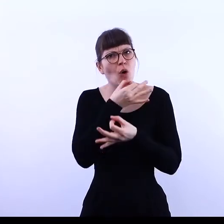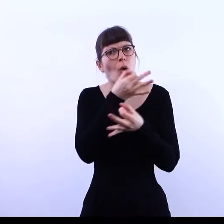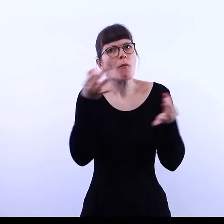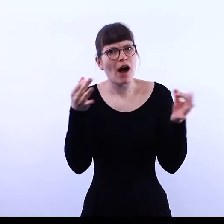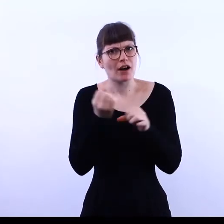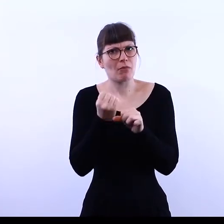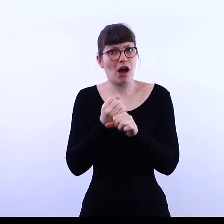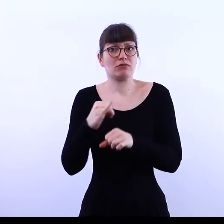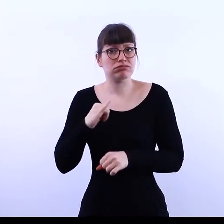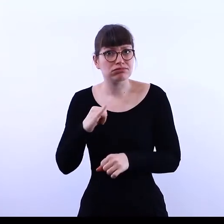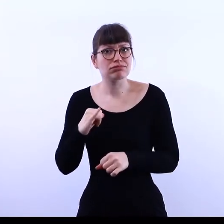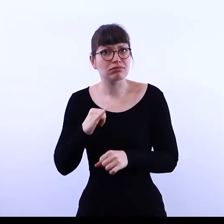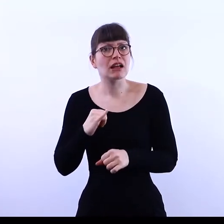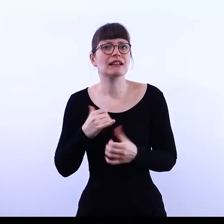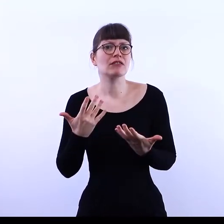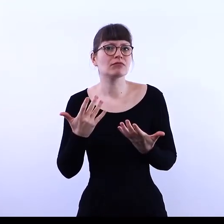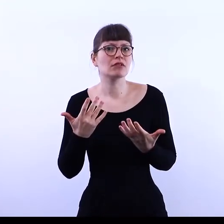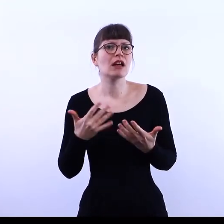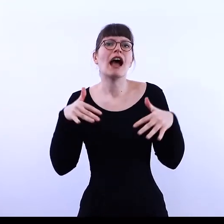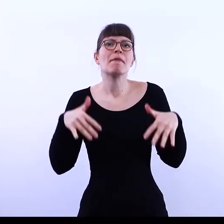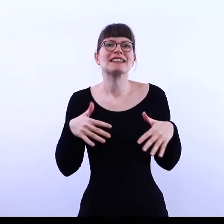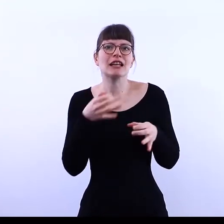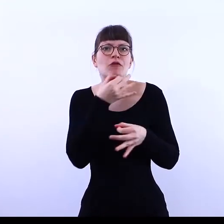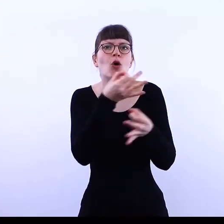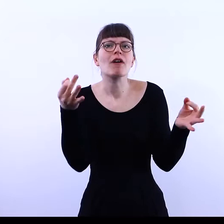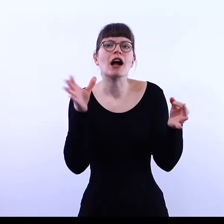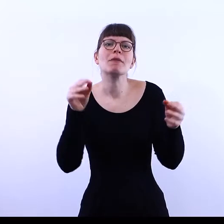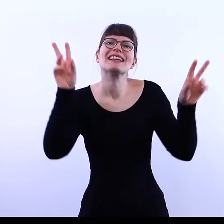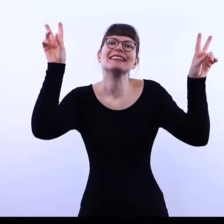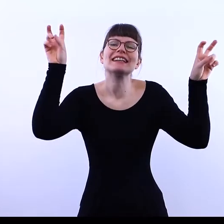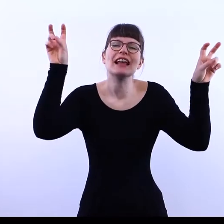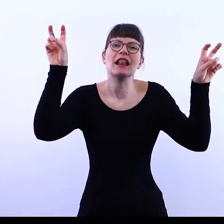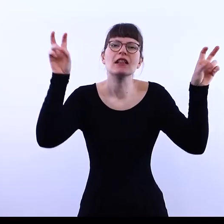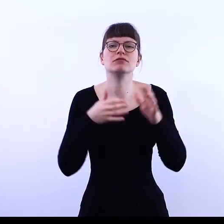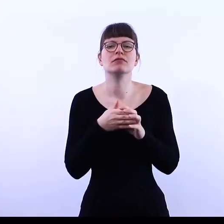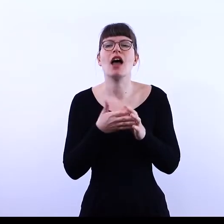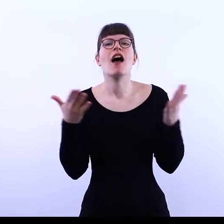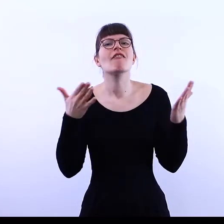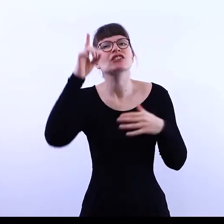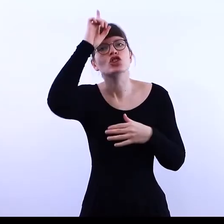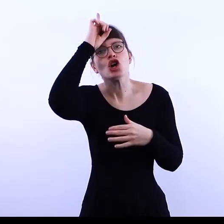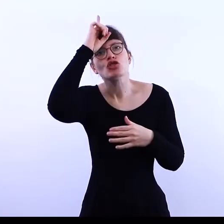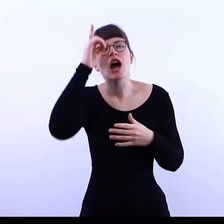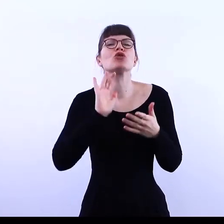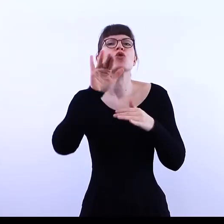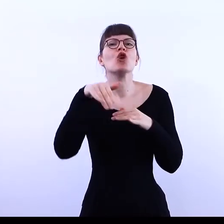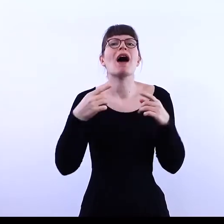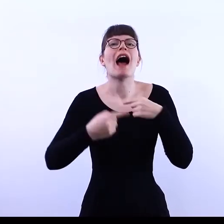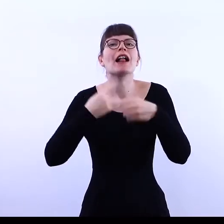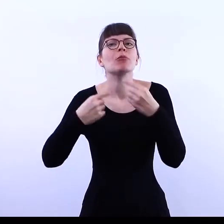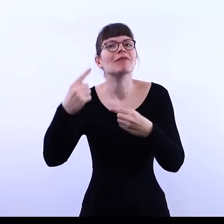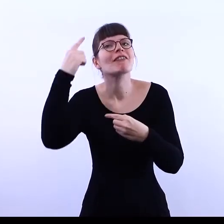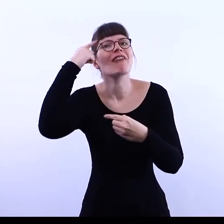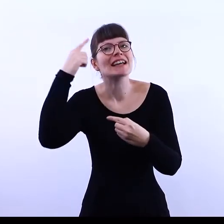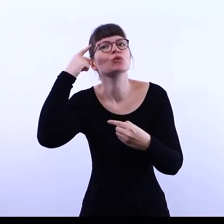repräsentative Umfrage gemacht mit dem Titel Was Deutschland über Algorithmen weiß und denkt. Und die zitiere